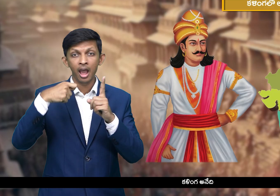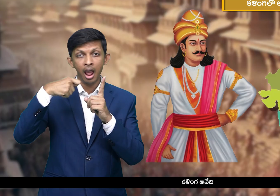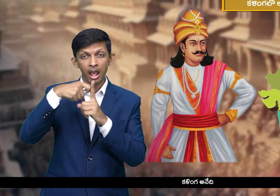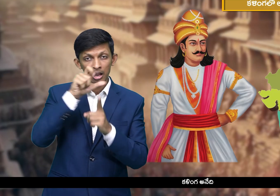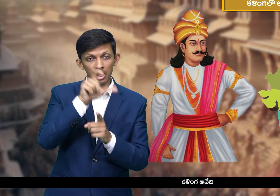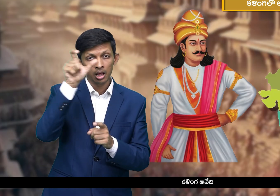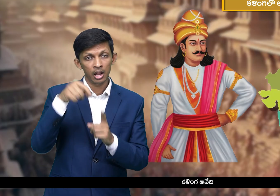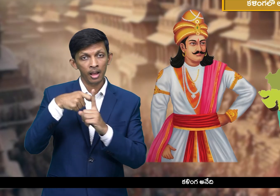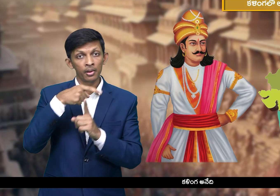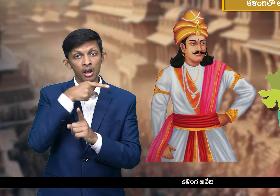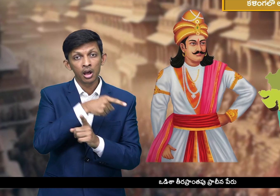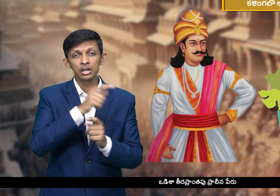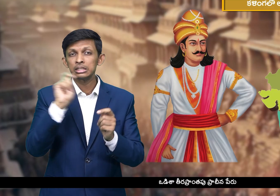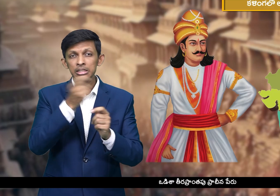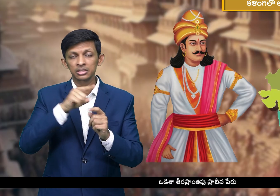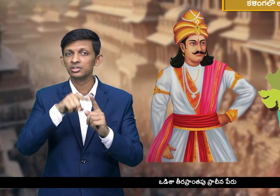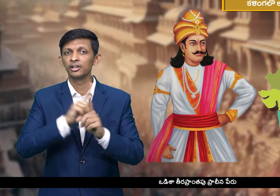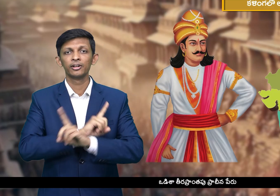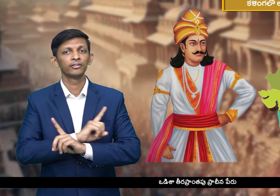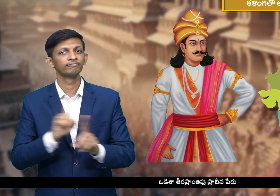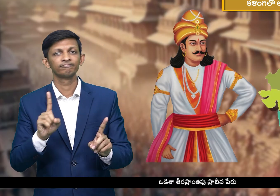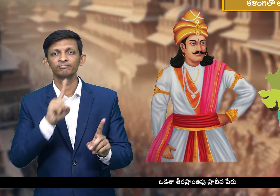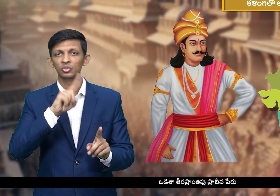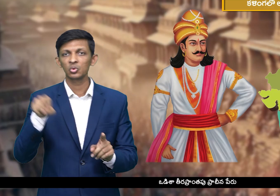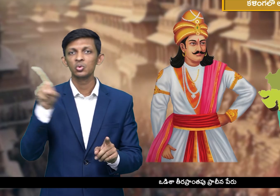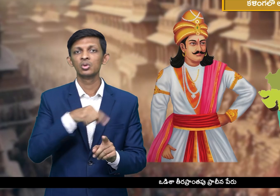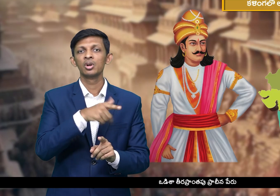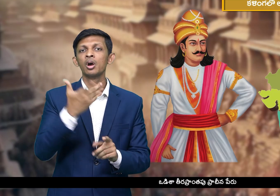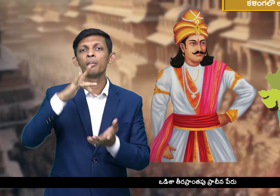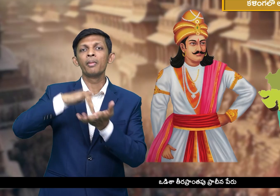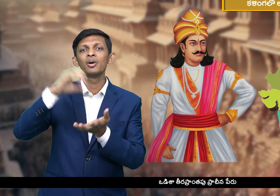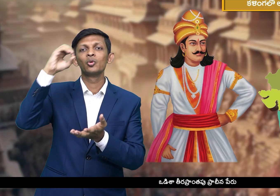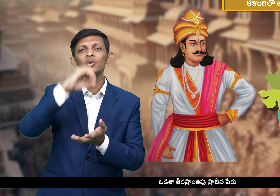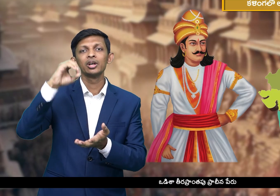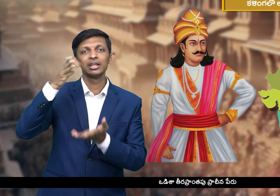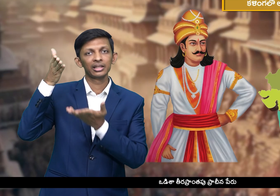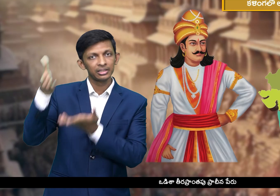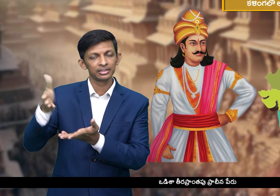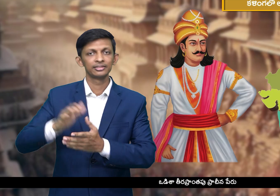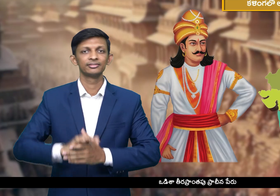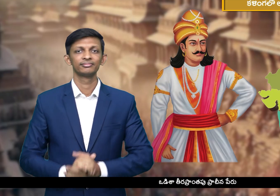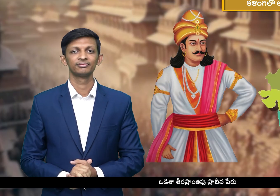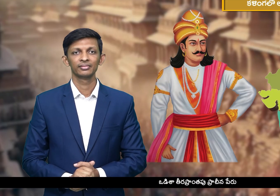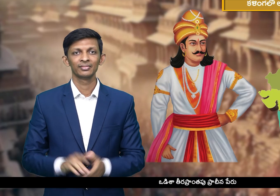కళింగ అనేది ఒడిశా తీర ప్రాంతపు ప్రాచీన పేరు.